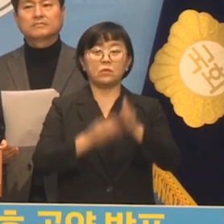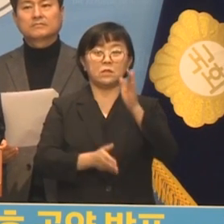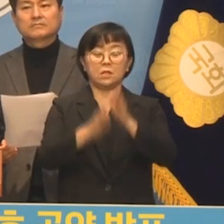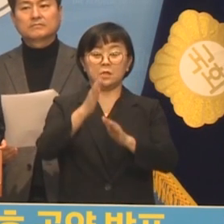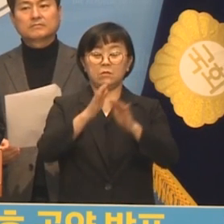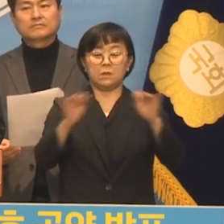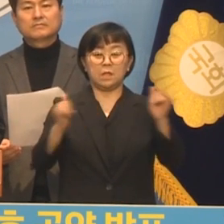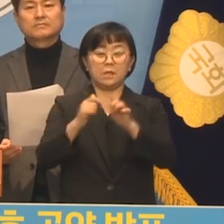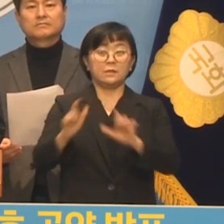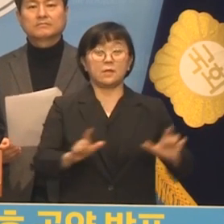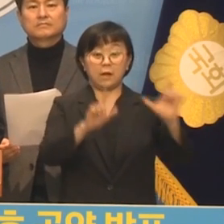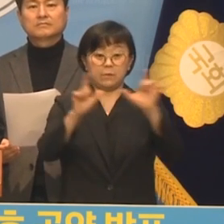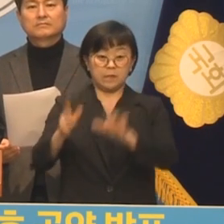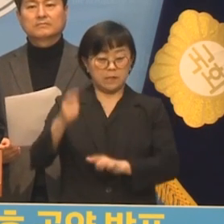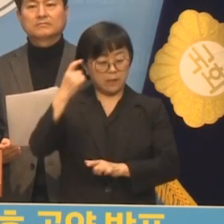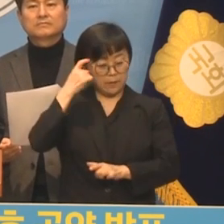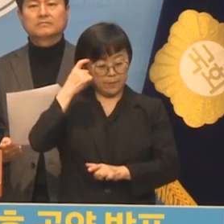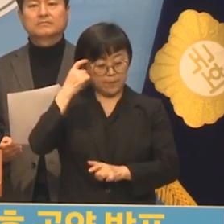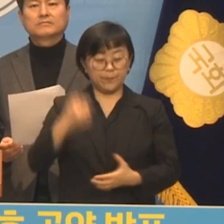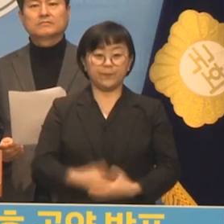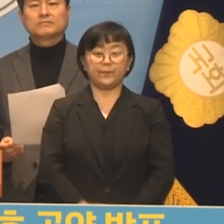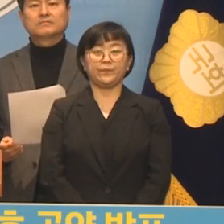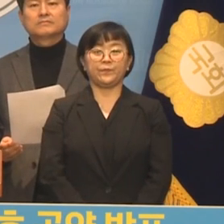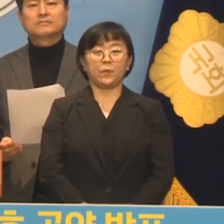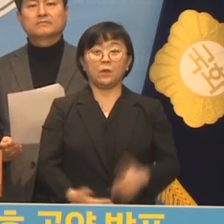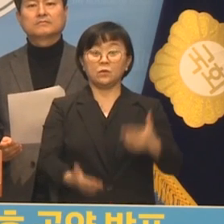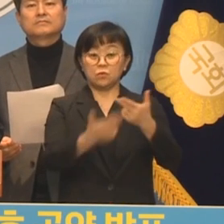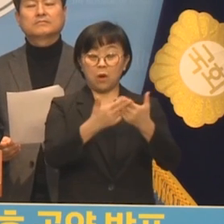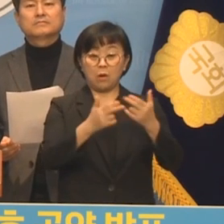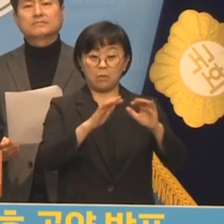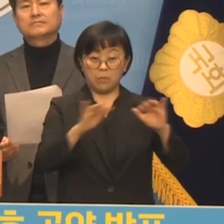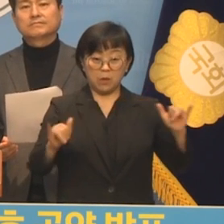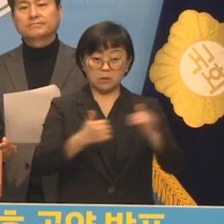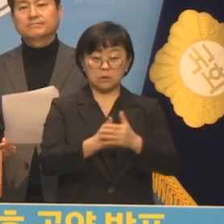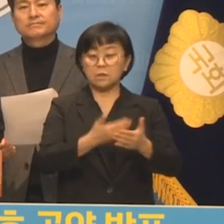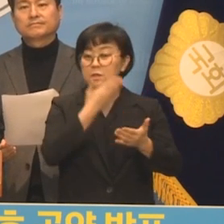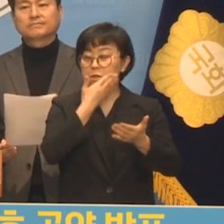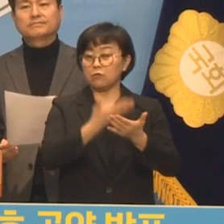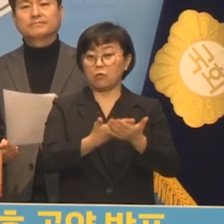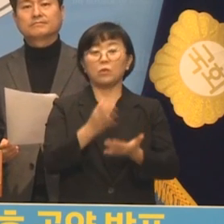시민의 삶만 생각하겠습니다. 조합원들의 소중한